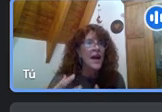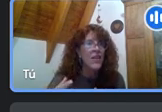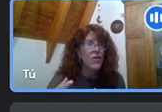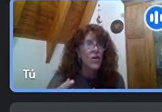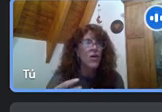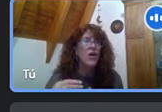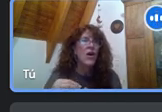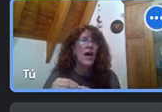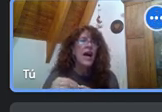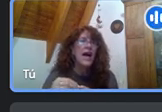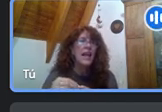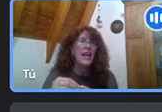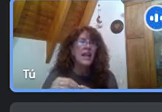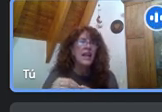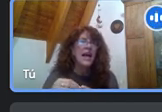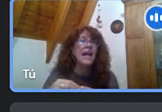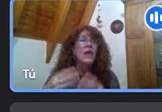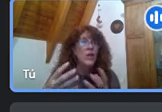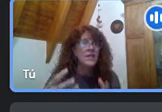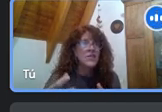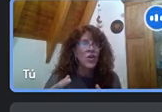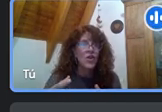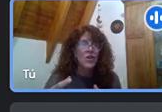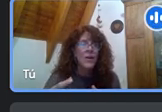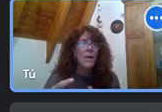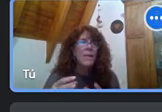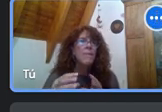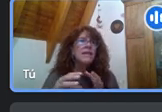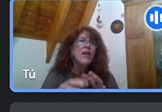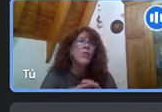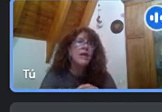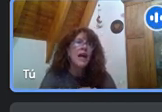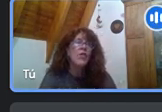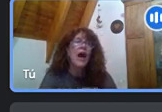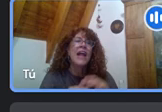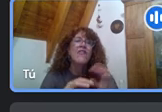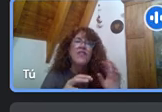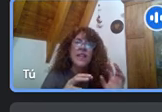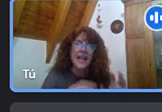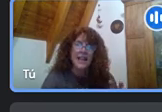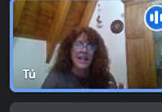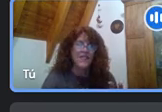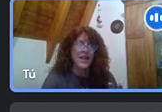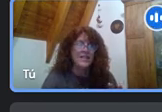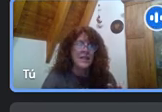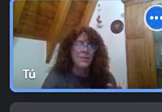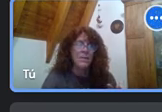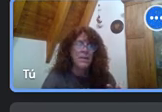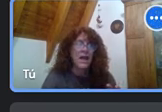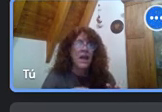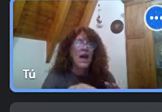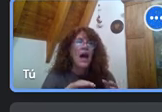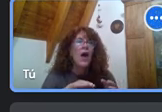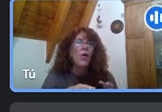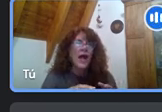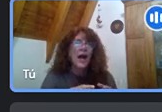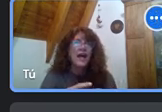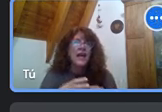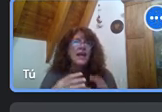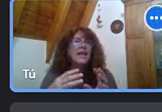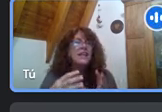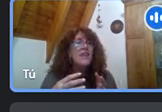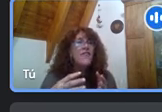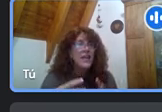significado a la oración, va a estar ubicado al final de la frase. Ahora,